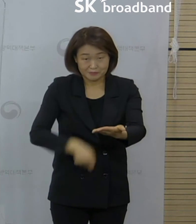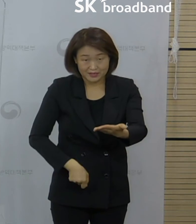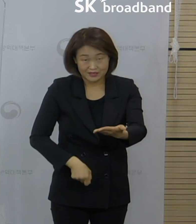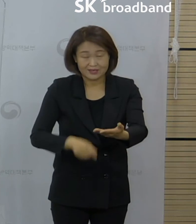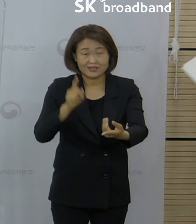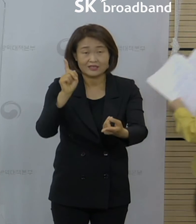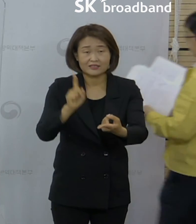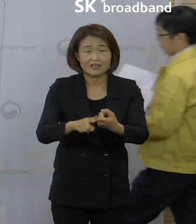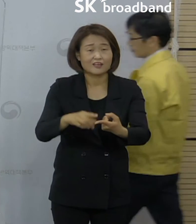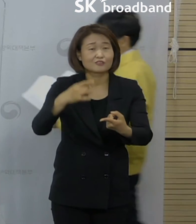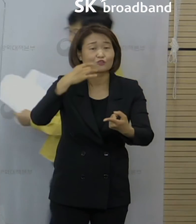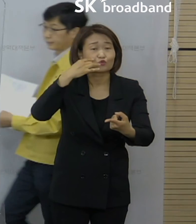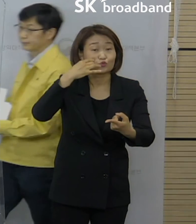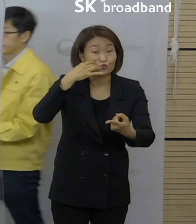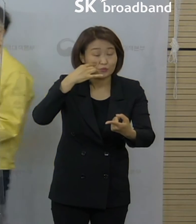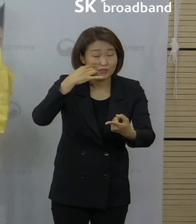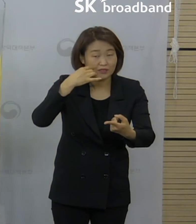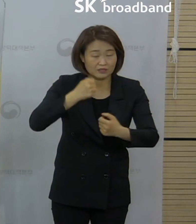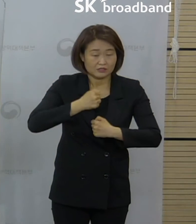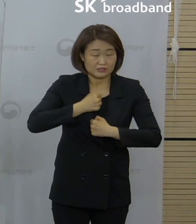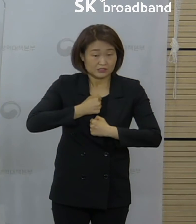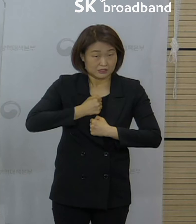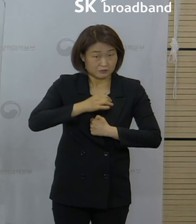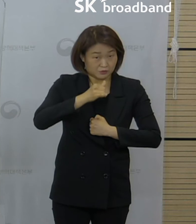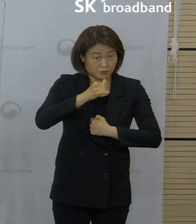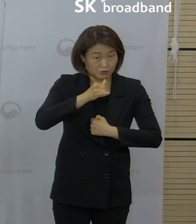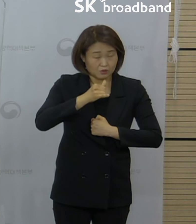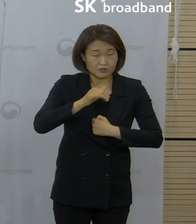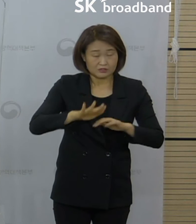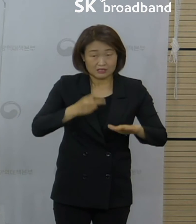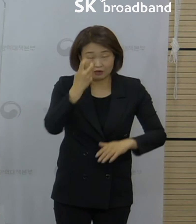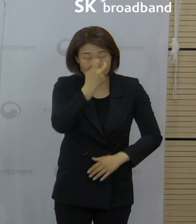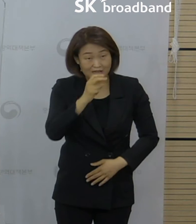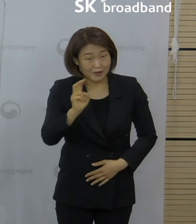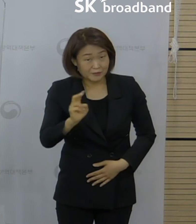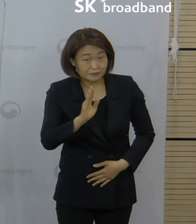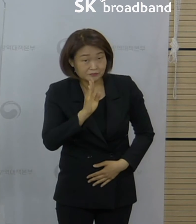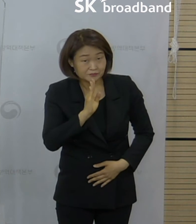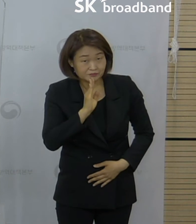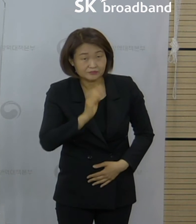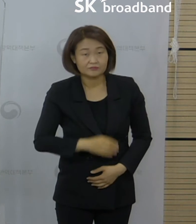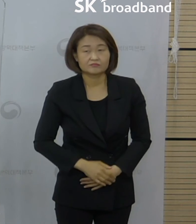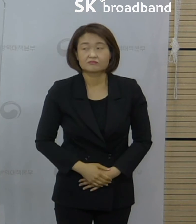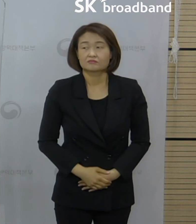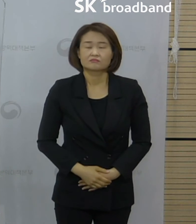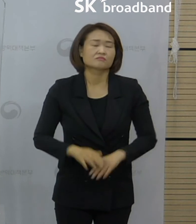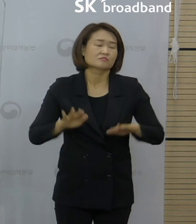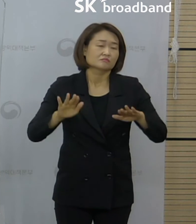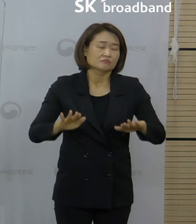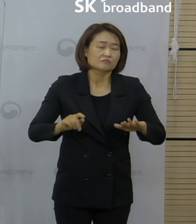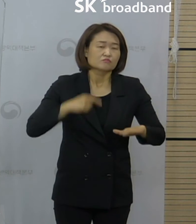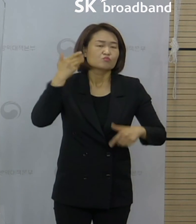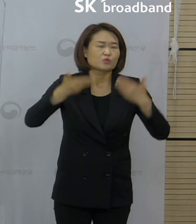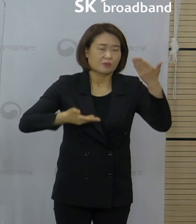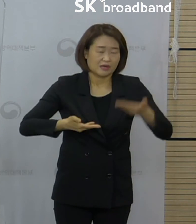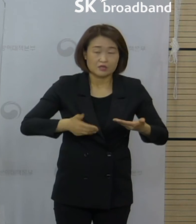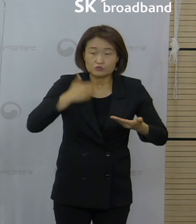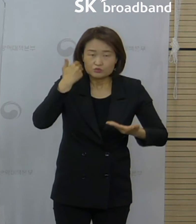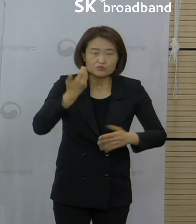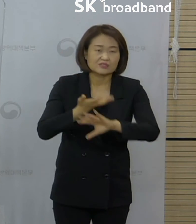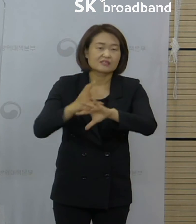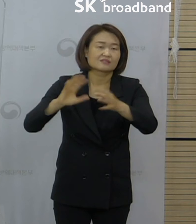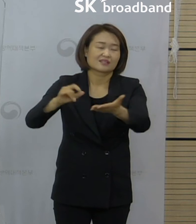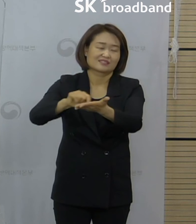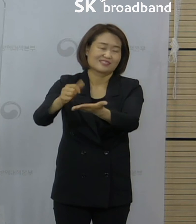관련 지침이 검토 중인 것으로 알고 있습니다. 외신 기자분들 질문 중에 백신